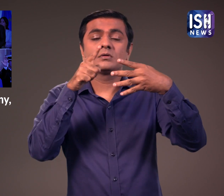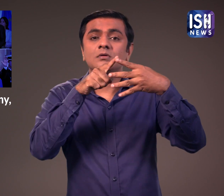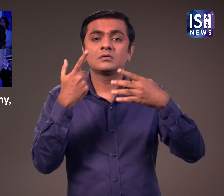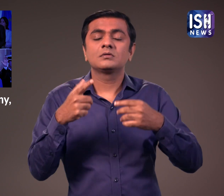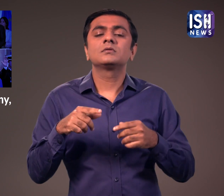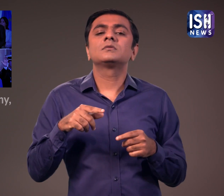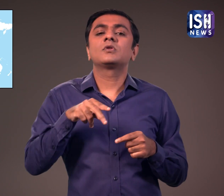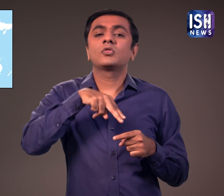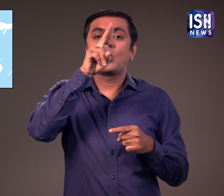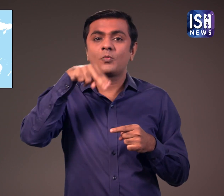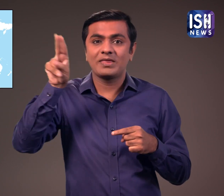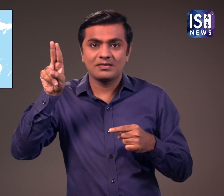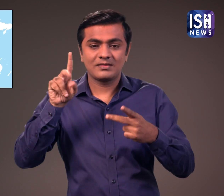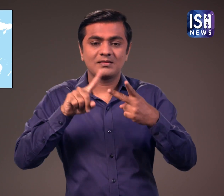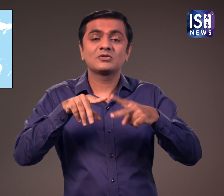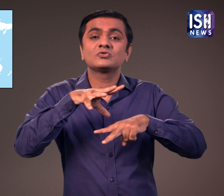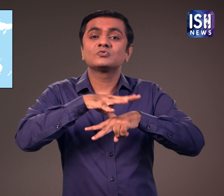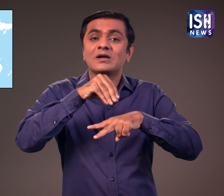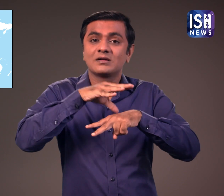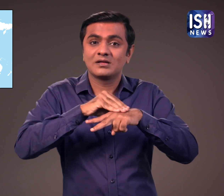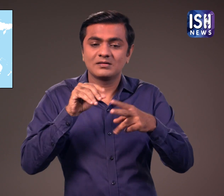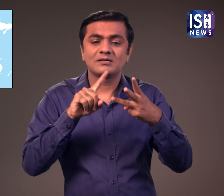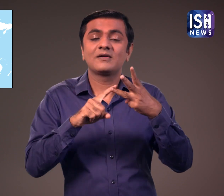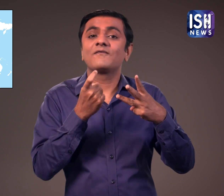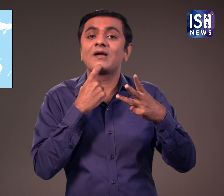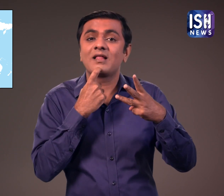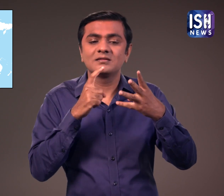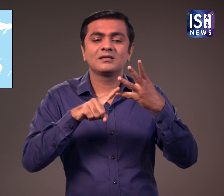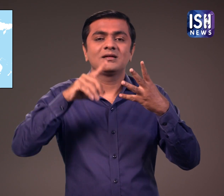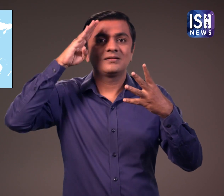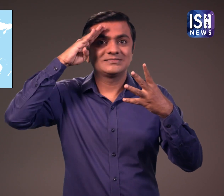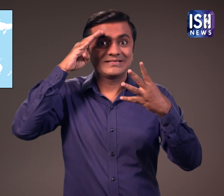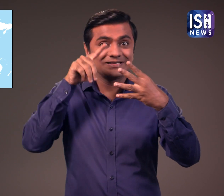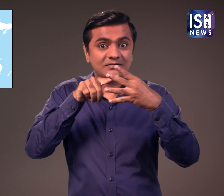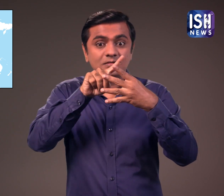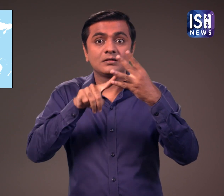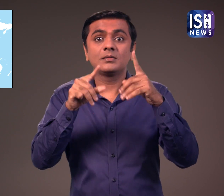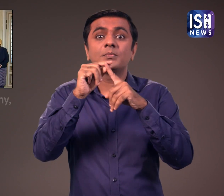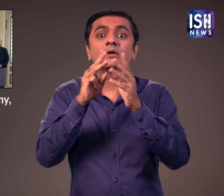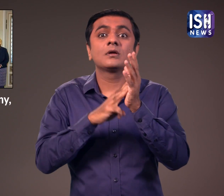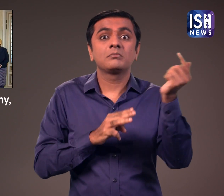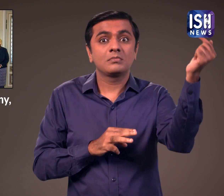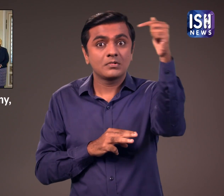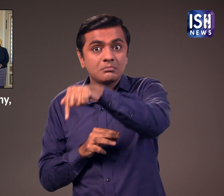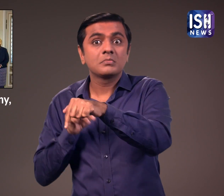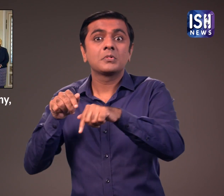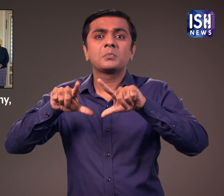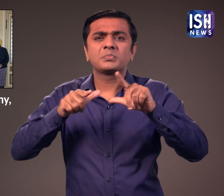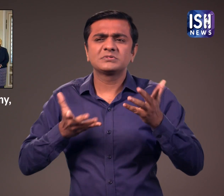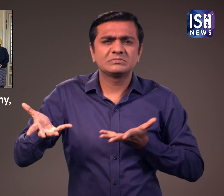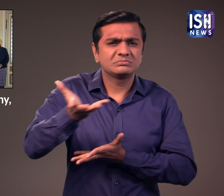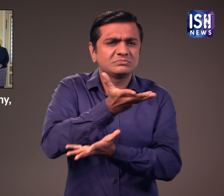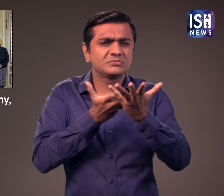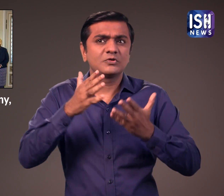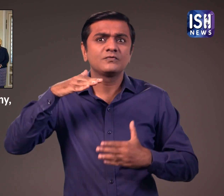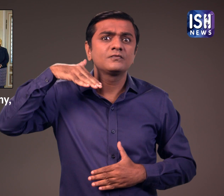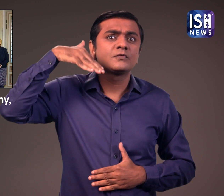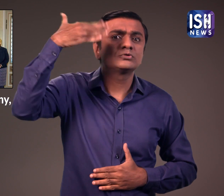जैसे नॉर्वे, स्वीडन, फिनलेंड और आइसलेंड समित भारत के साथ